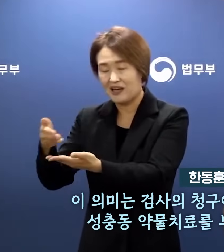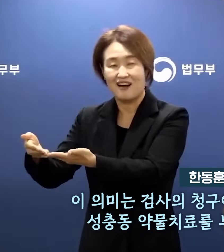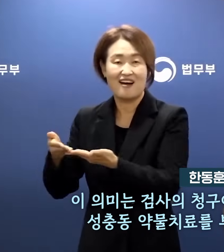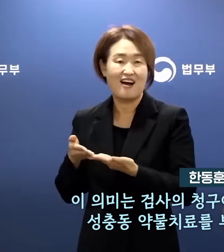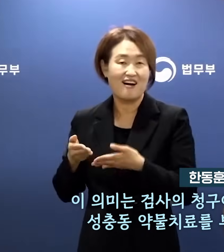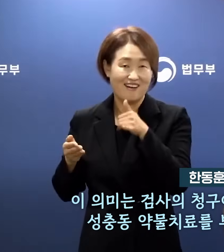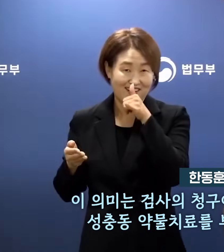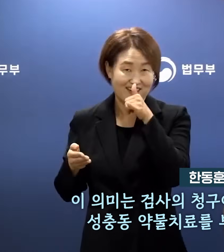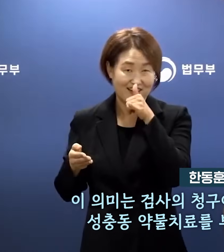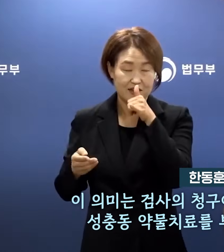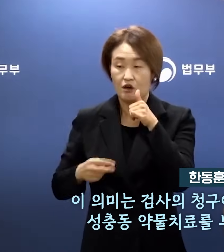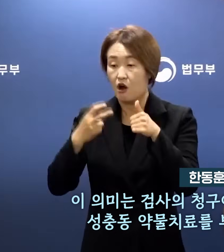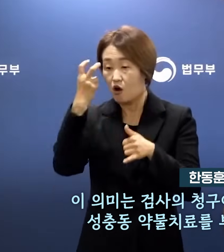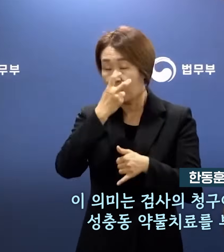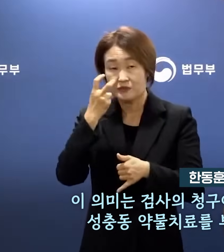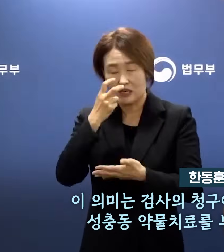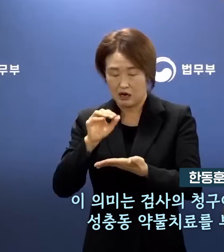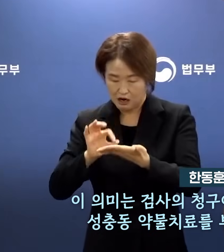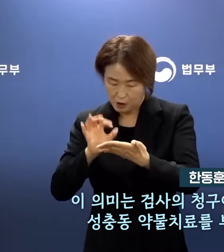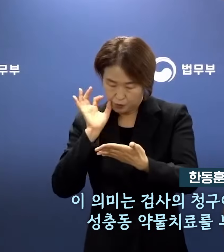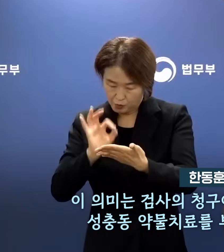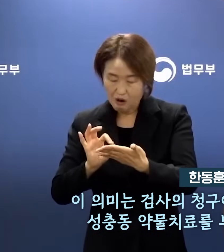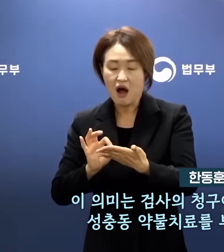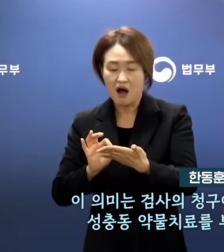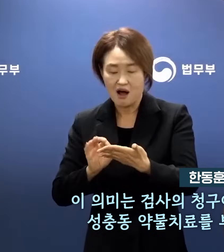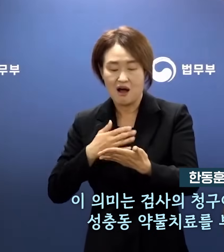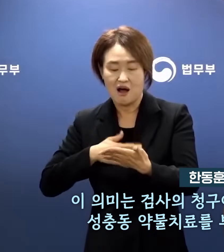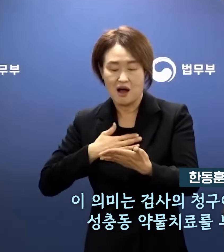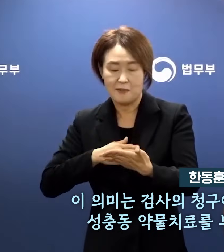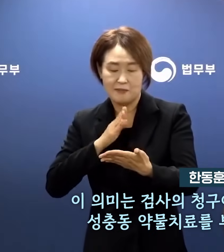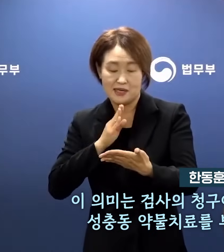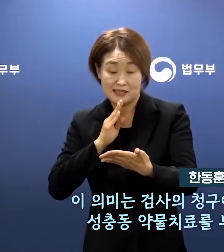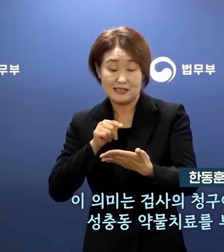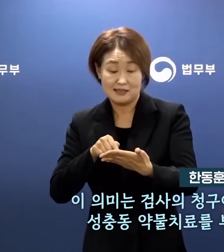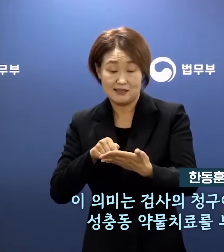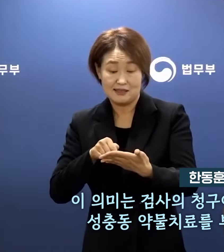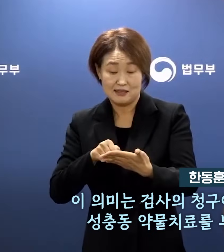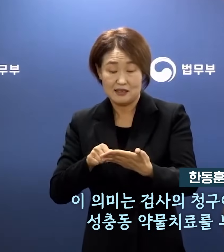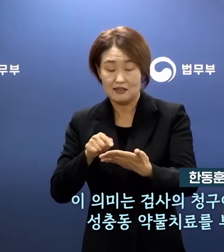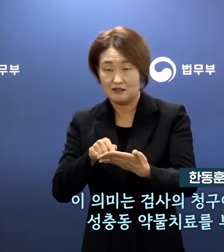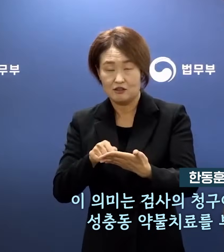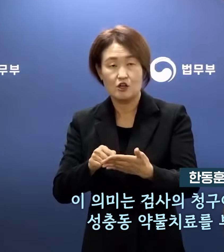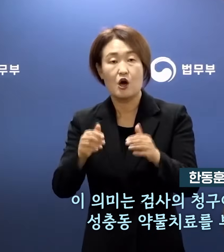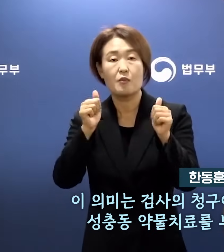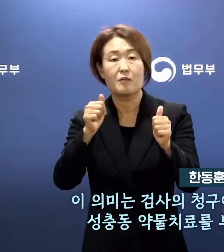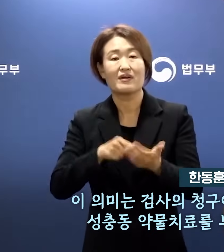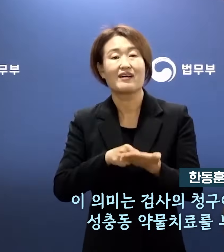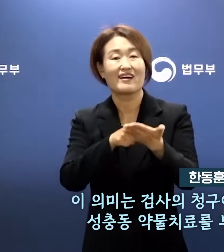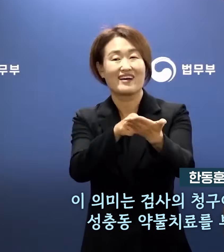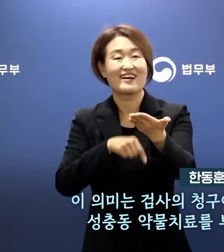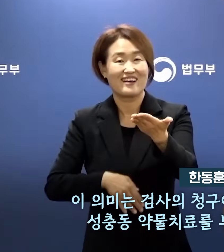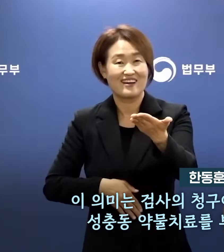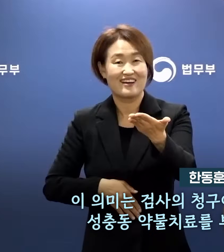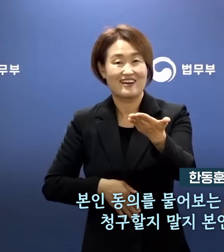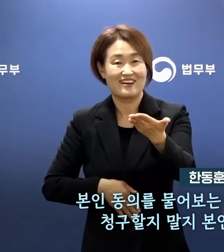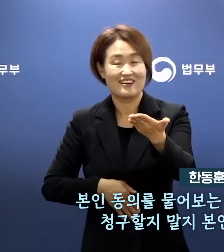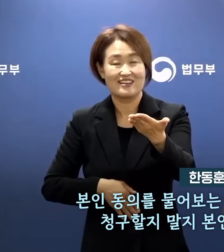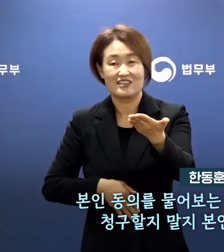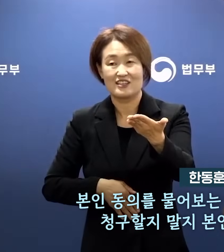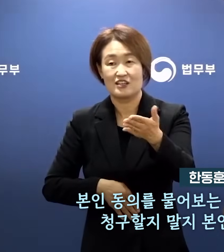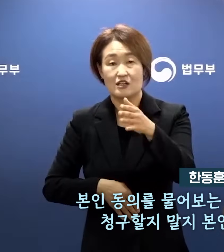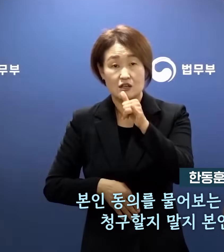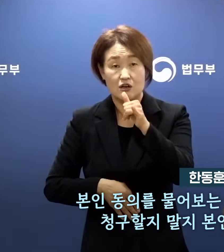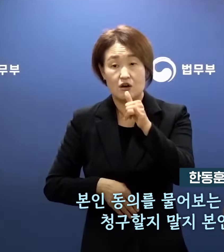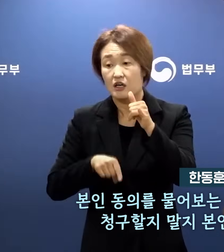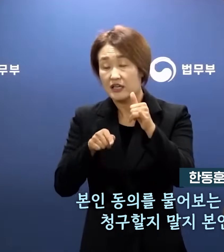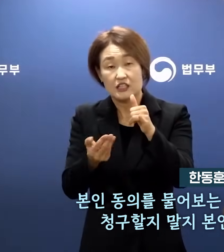이 의미는 검사의 청구에 따라서 그 법원 결정으로 성충동 약물 치료를 부과할 수 있도록 했는데 이 본인